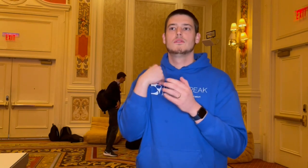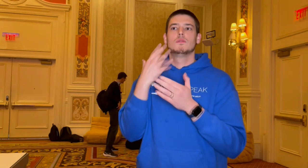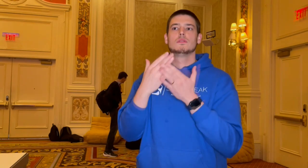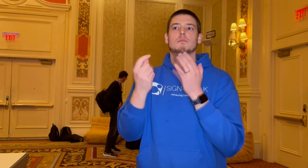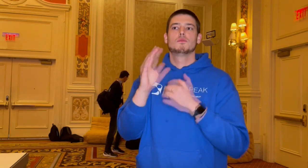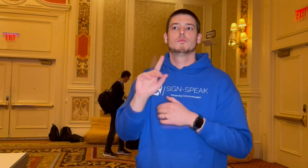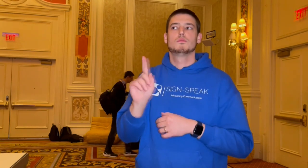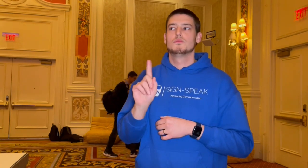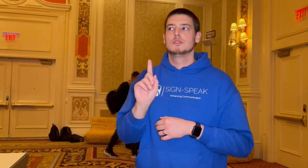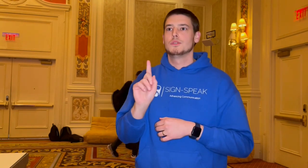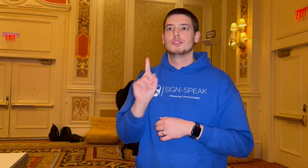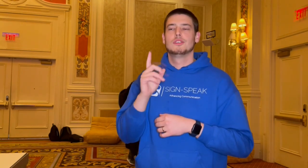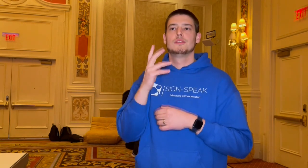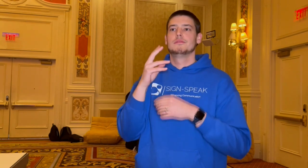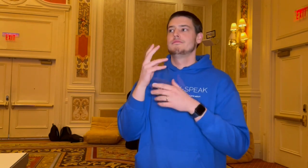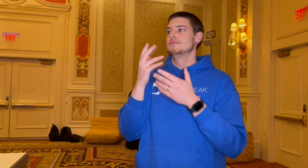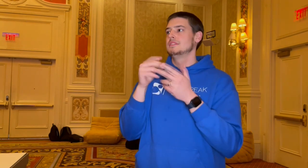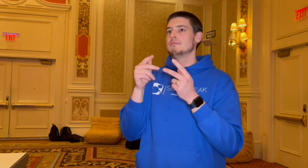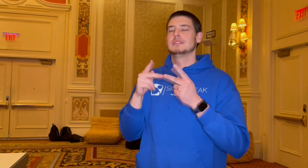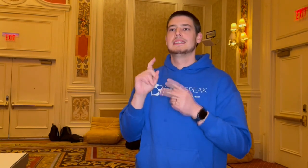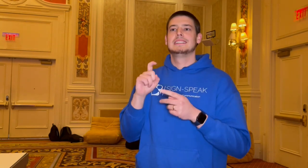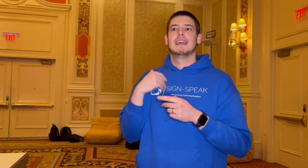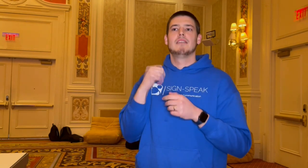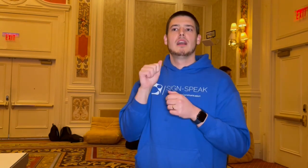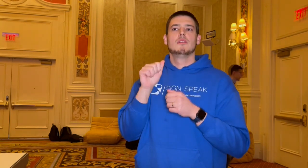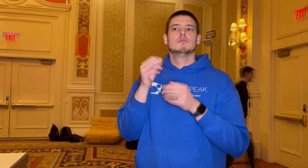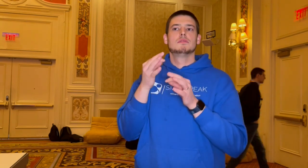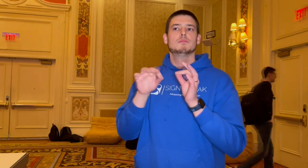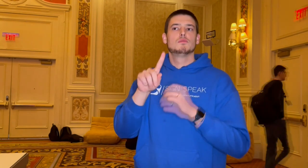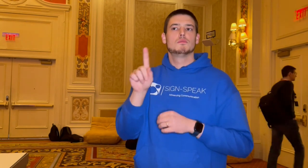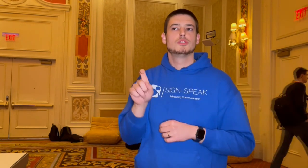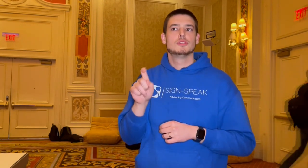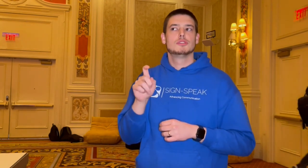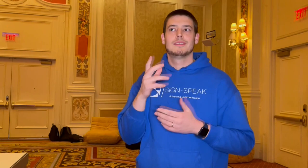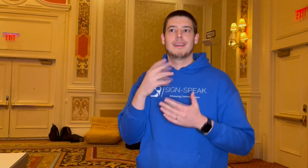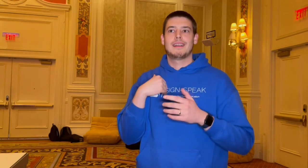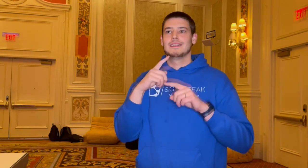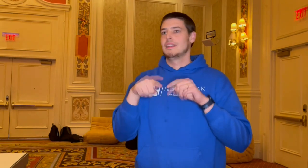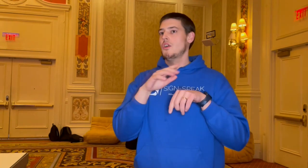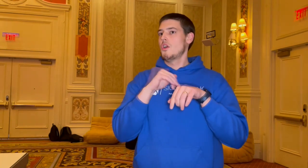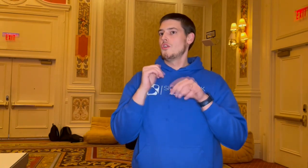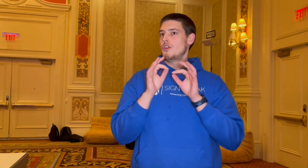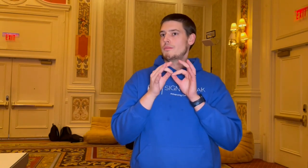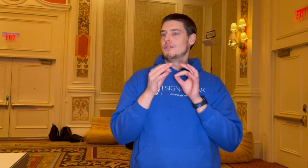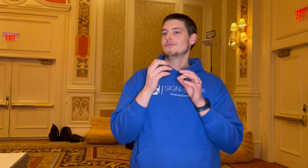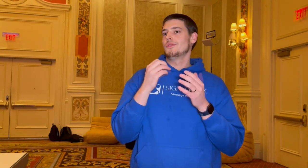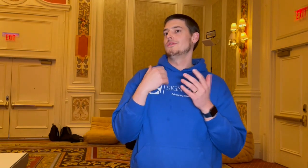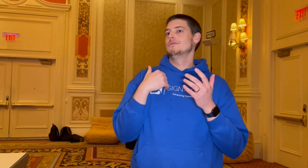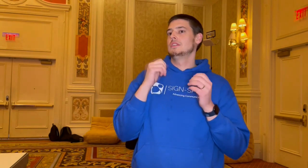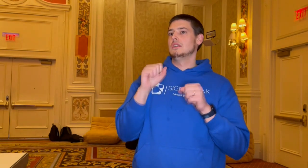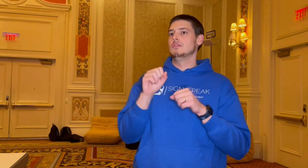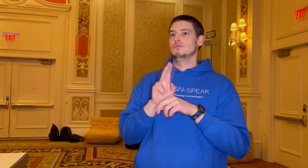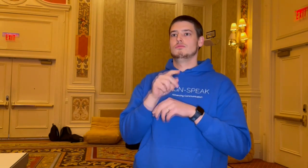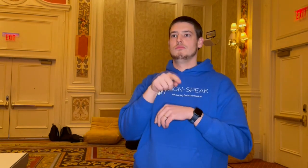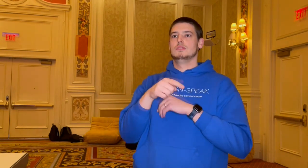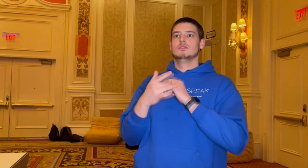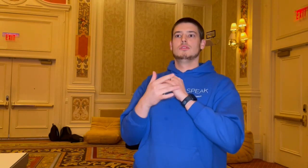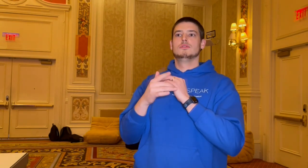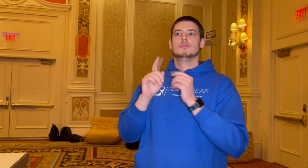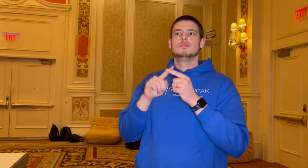conversaciones más fáciles, no importa donde esté. Si tengo una pregunta simple, puedo usar esta tecnología